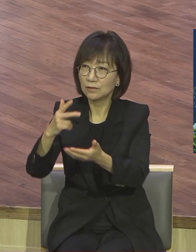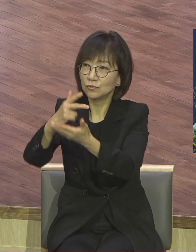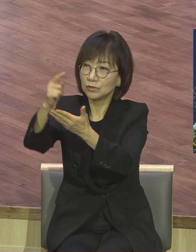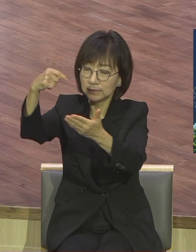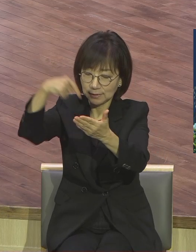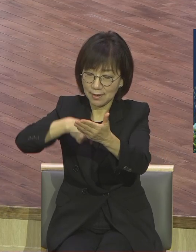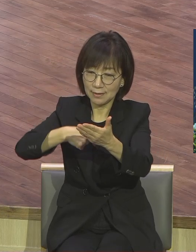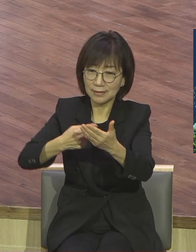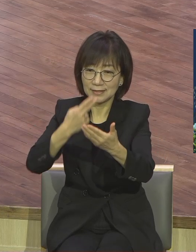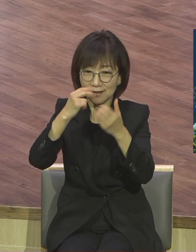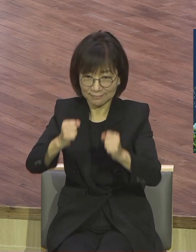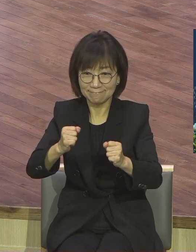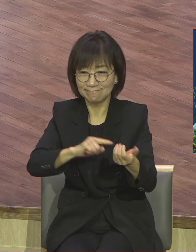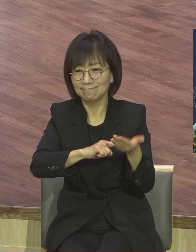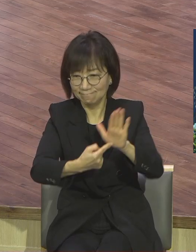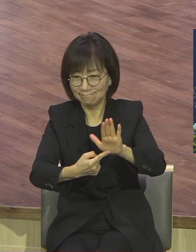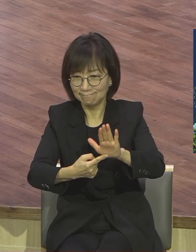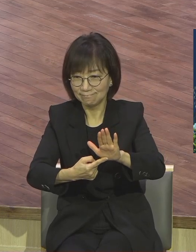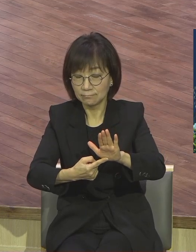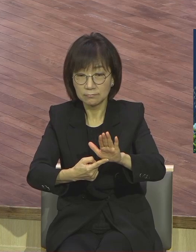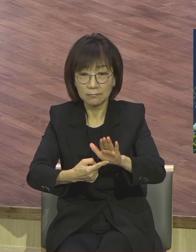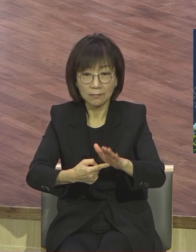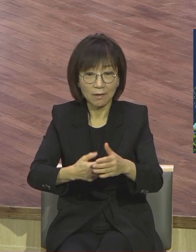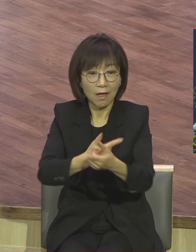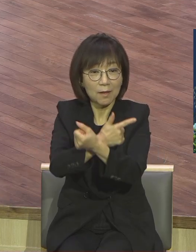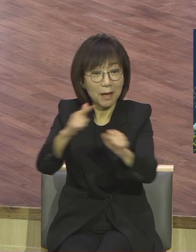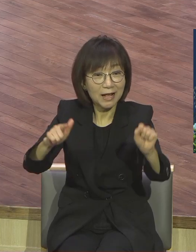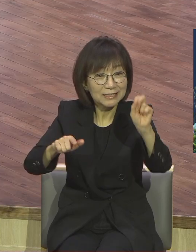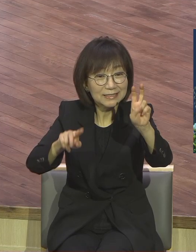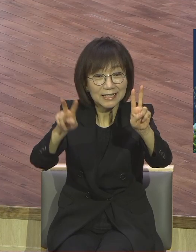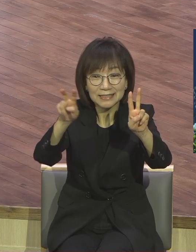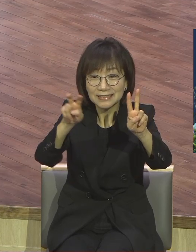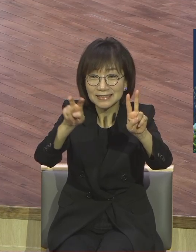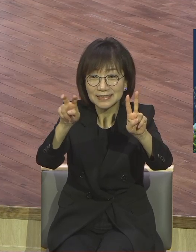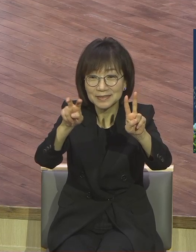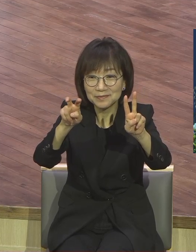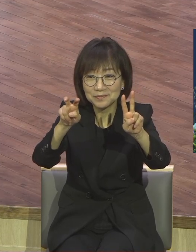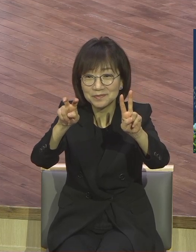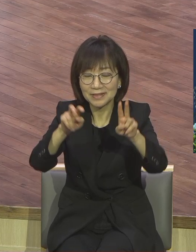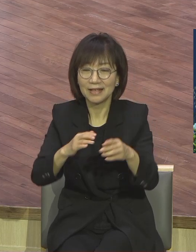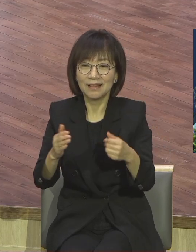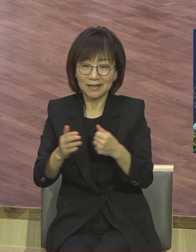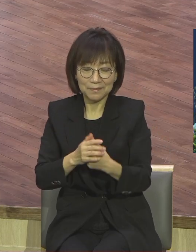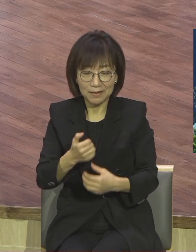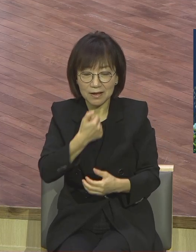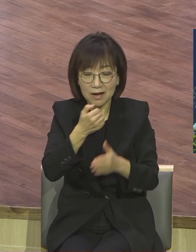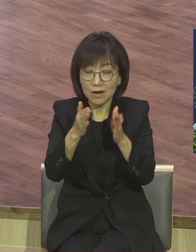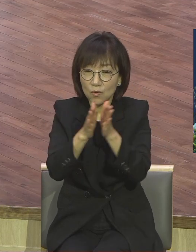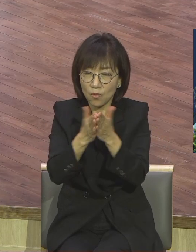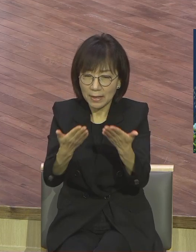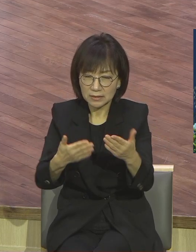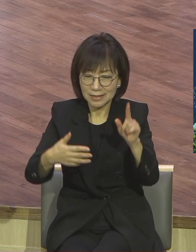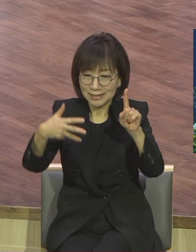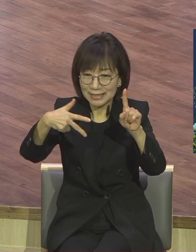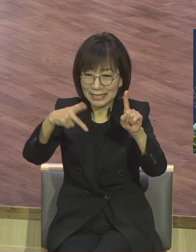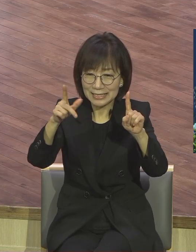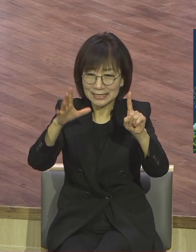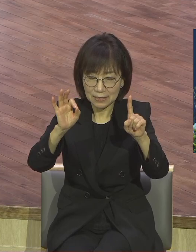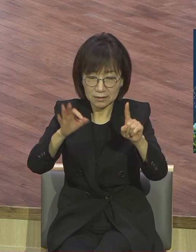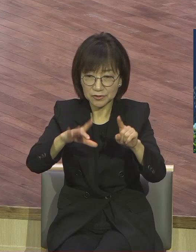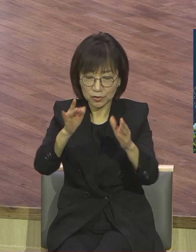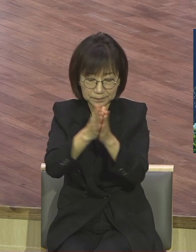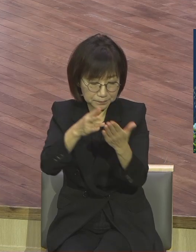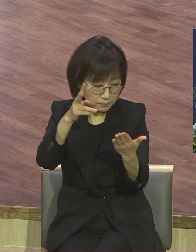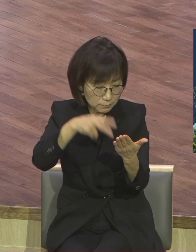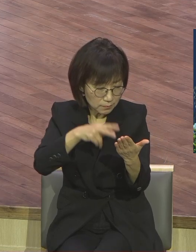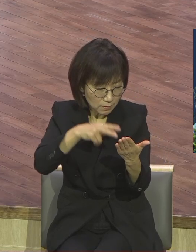그렇게 살았어요. 로마서의 이 말씀은요, 그 시작부터 우리에게 중요한 영적 도전을